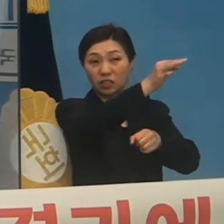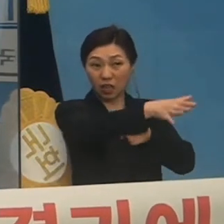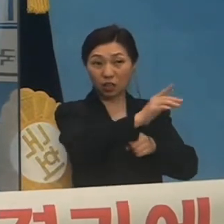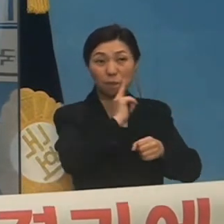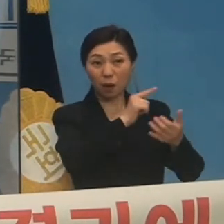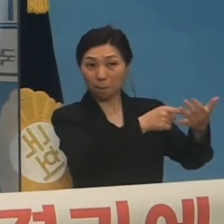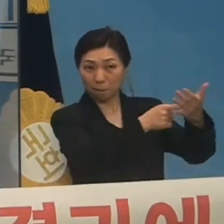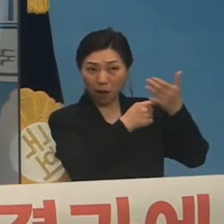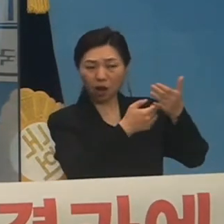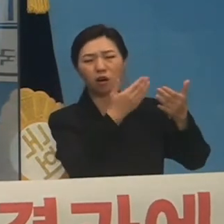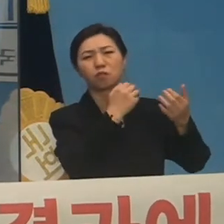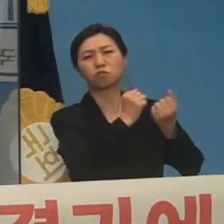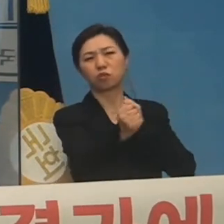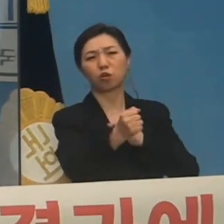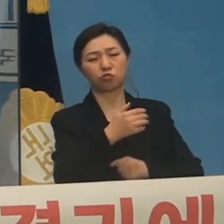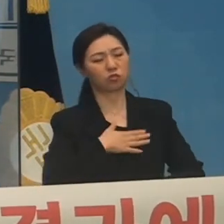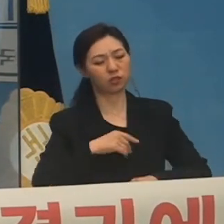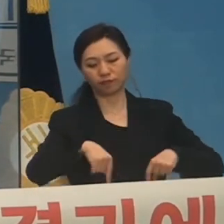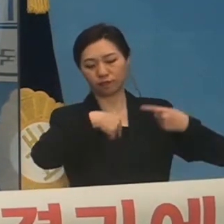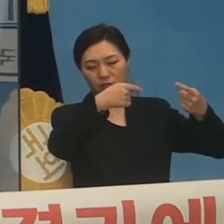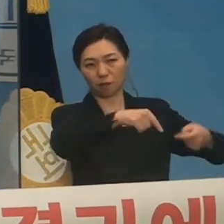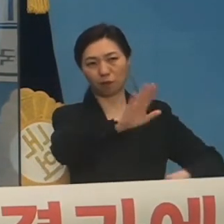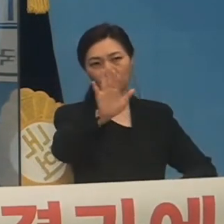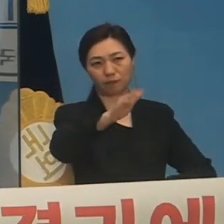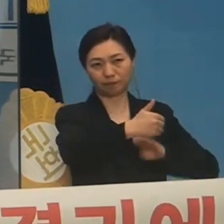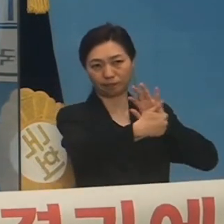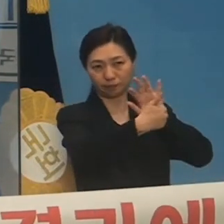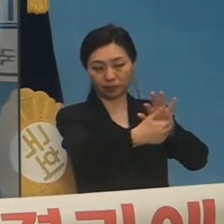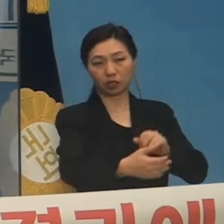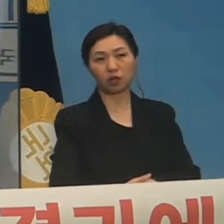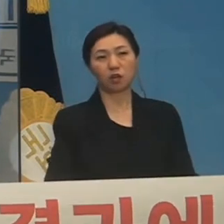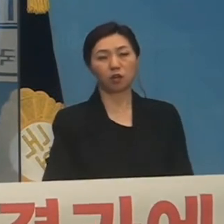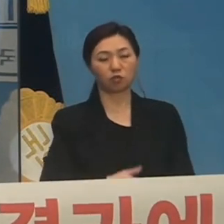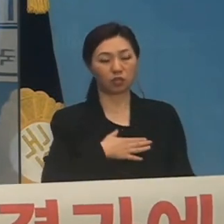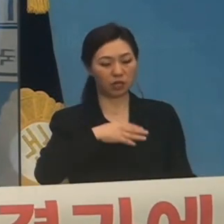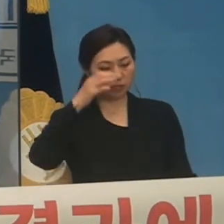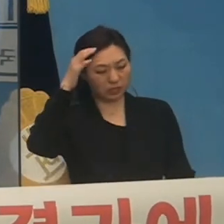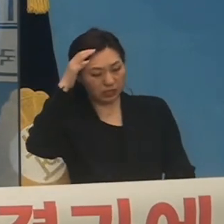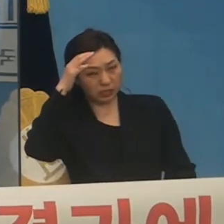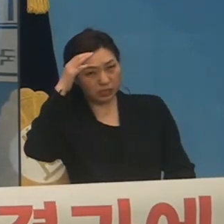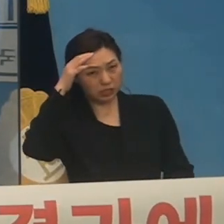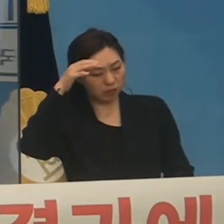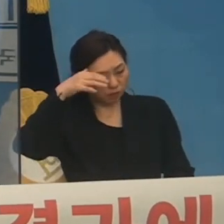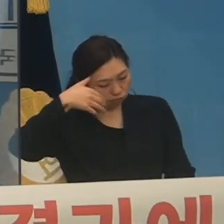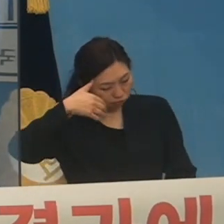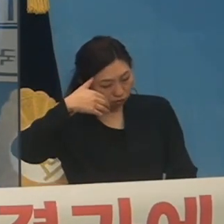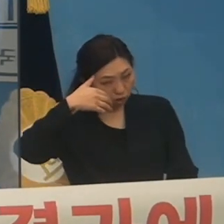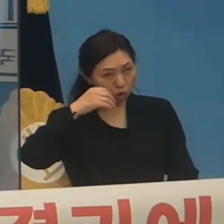것이다. 다만 쌀 생산 농민농업인의 기대를 묵살하고 우려한